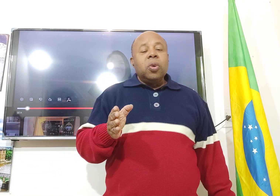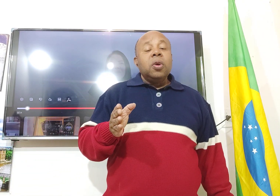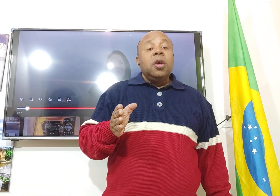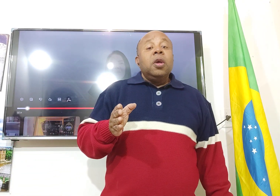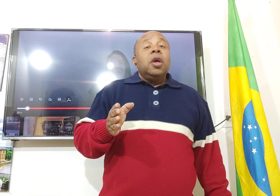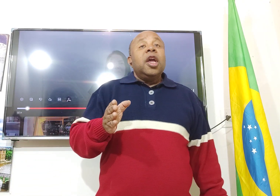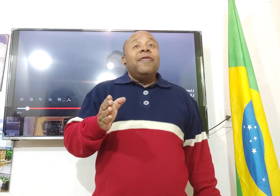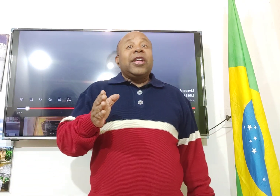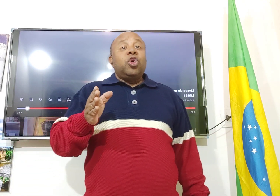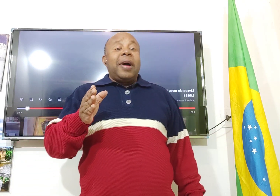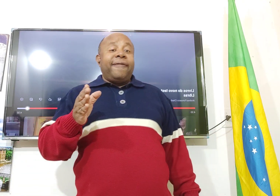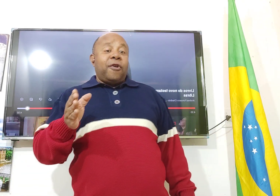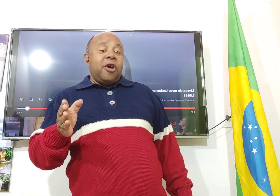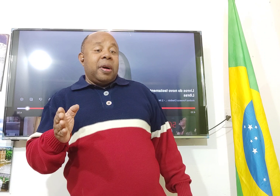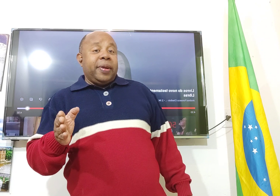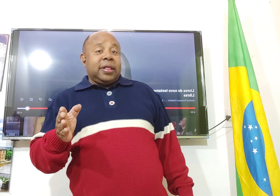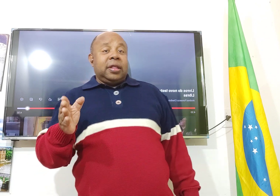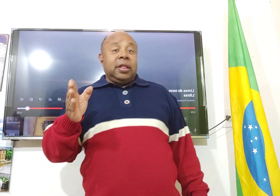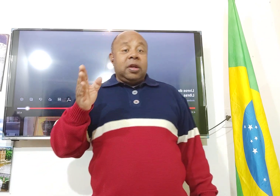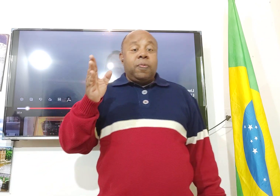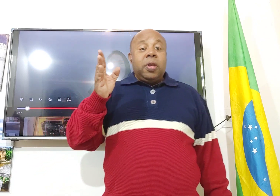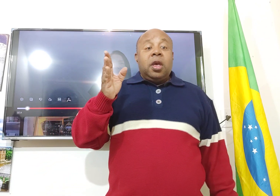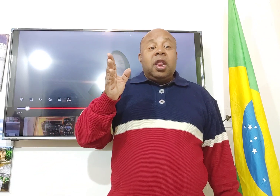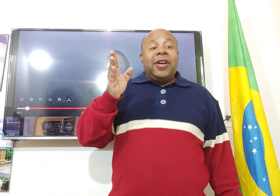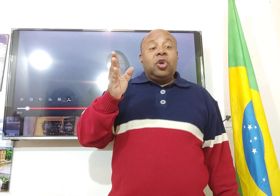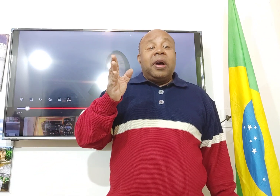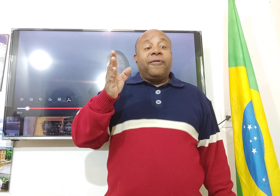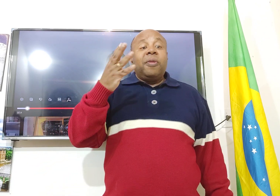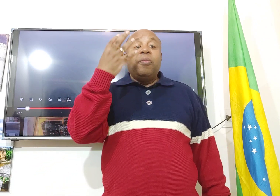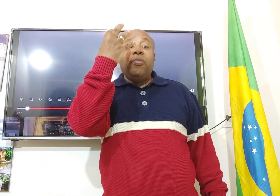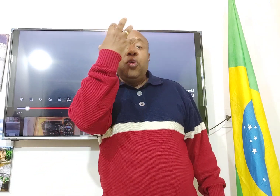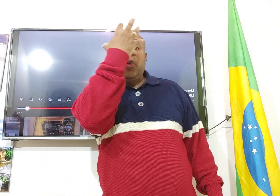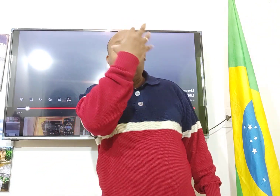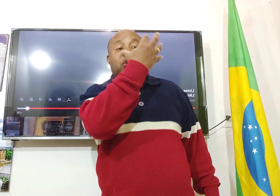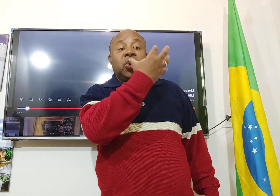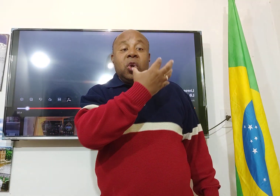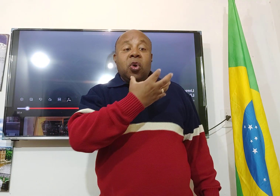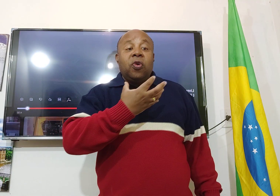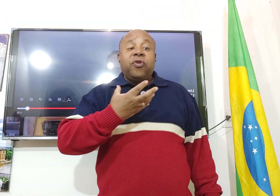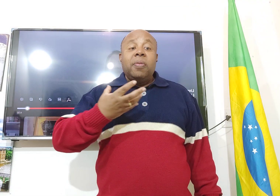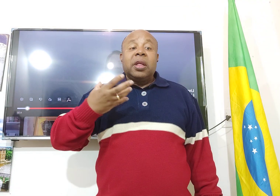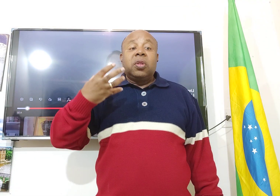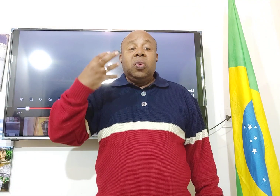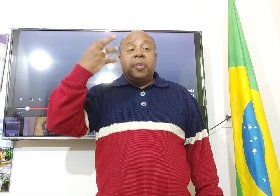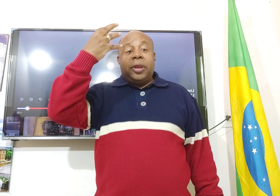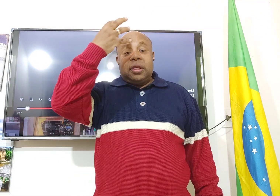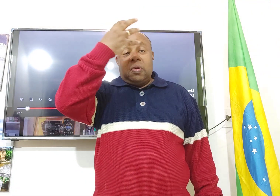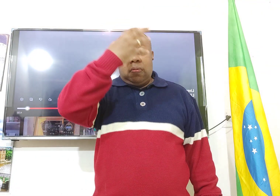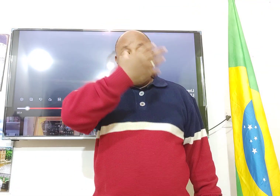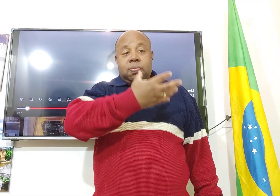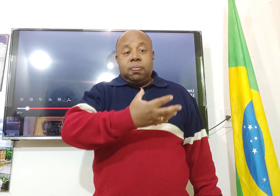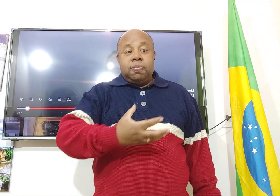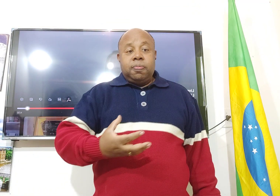o como, ele vai tomar forma, presta atenção, ele vai tomar forma muito conforme a sua expressão.